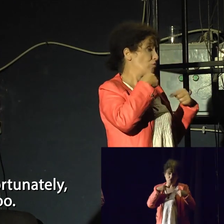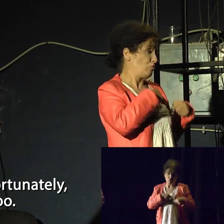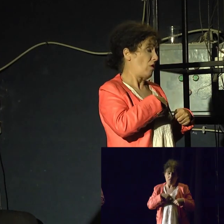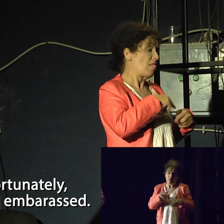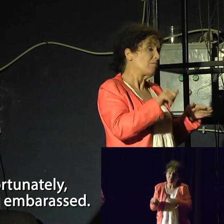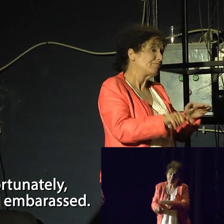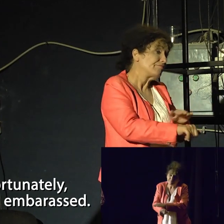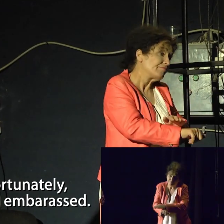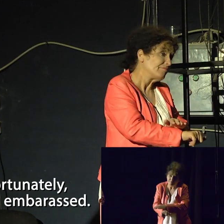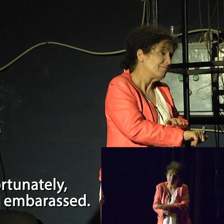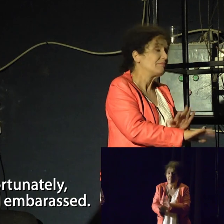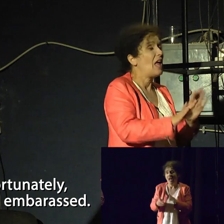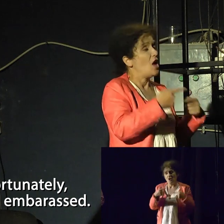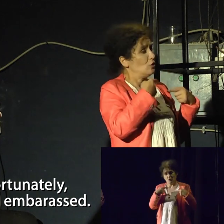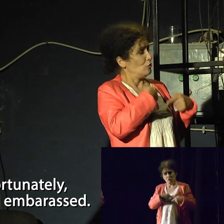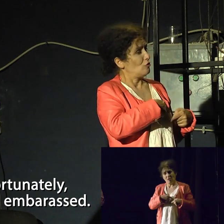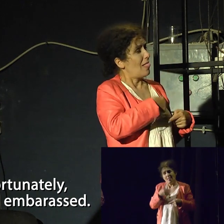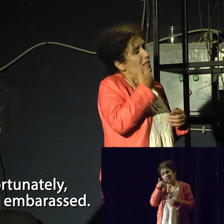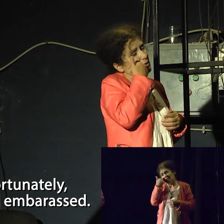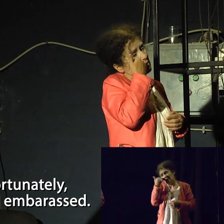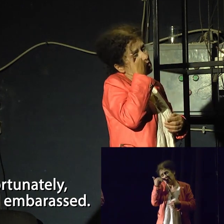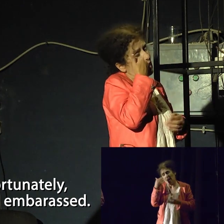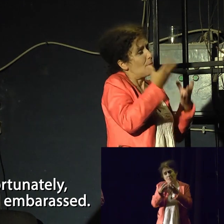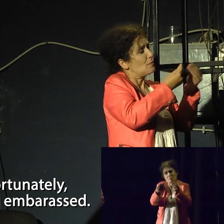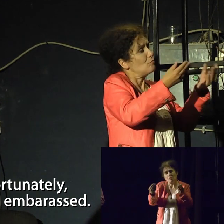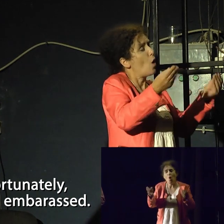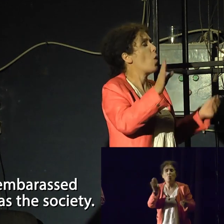табу, тема од која што за жал се уште се срамат многу од